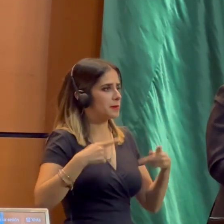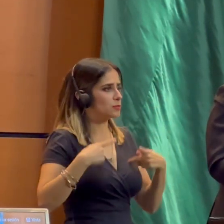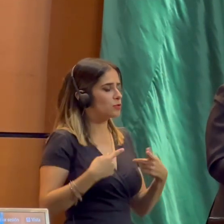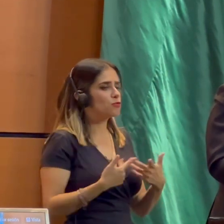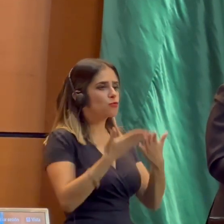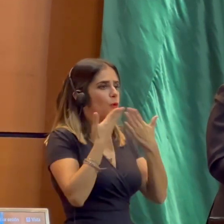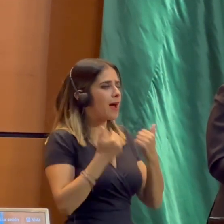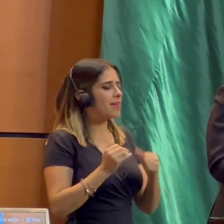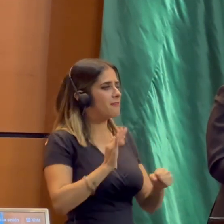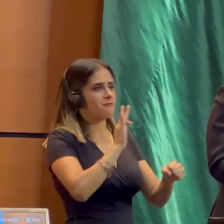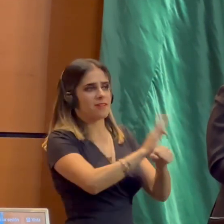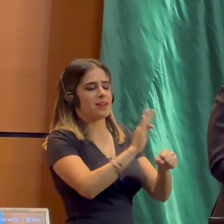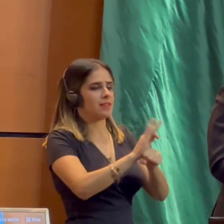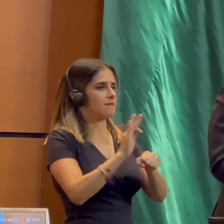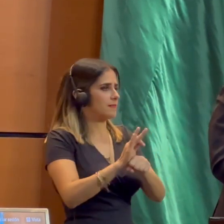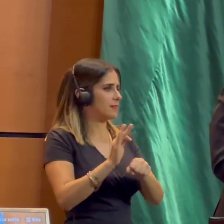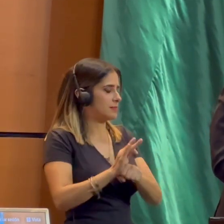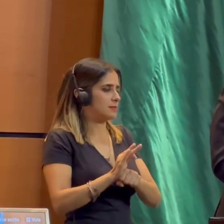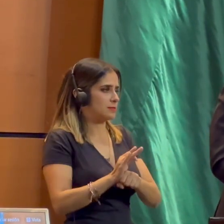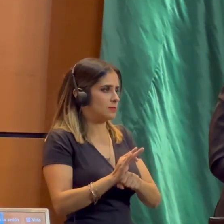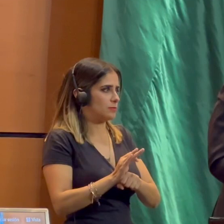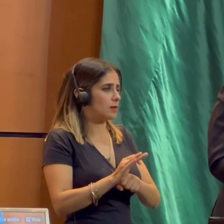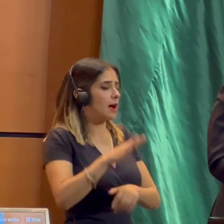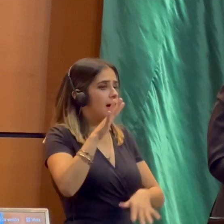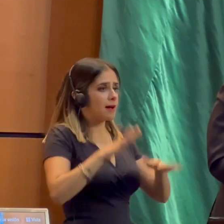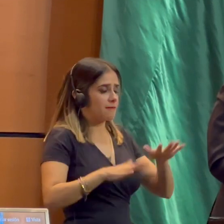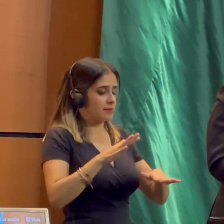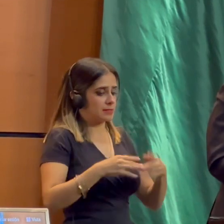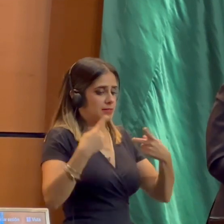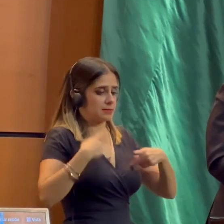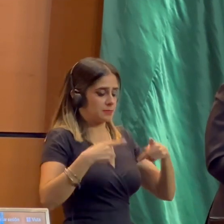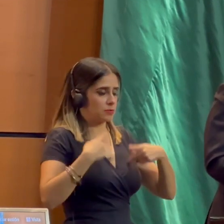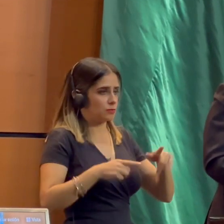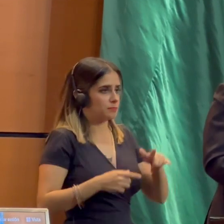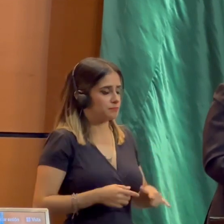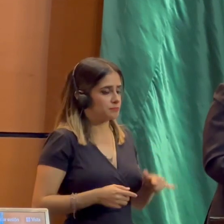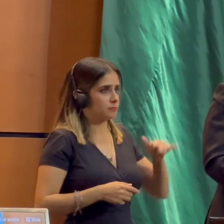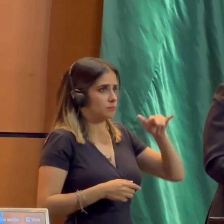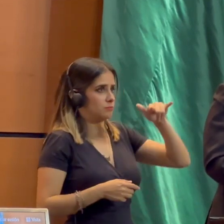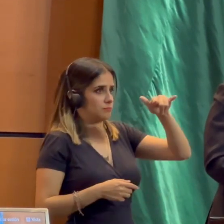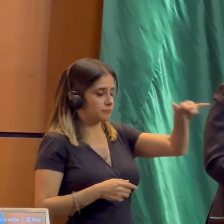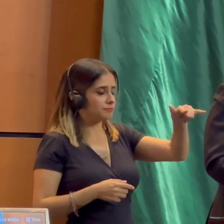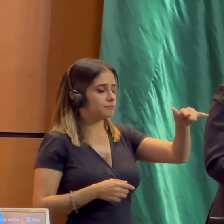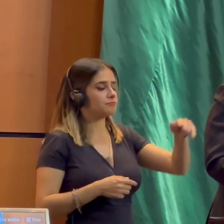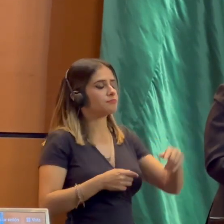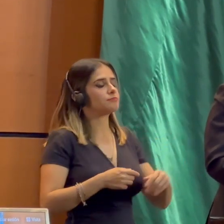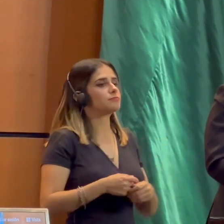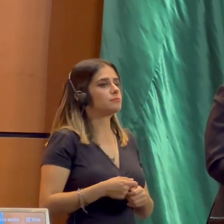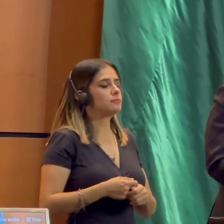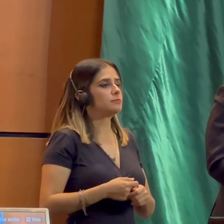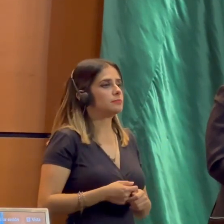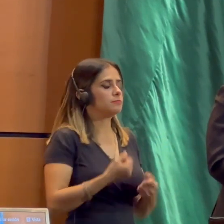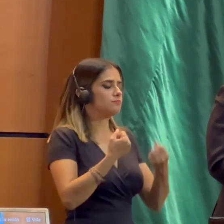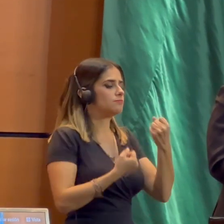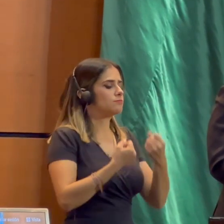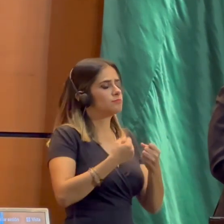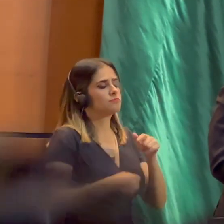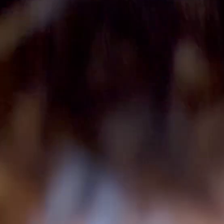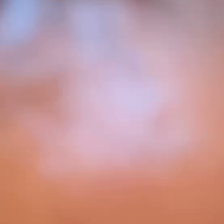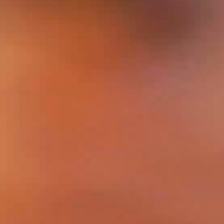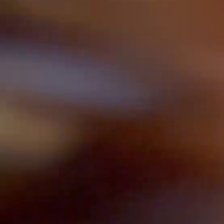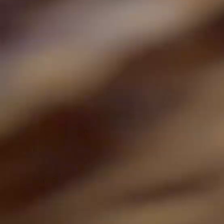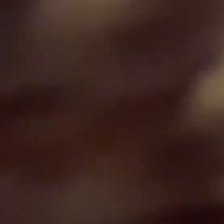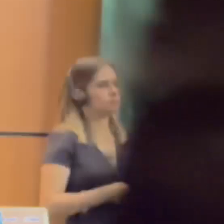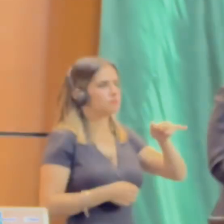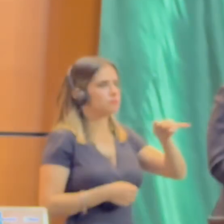のパイロットたちが UFO を目撃したということを会社に報告したこと